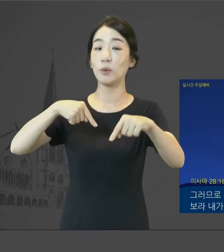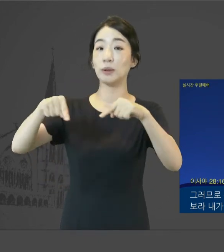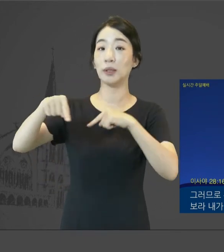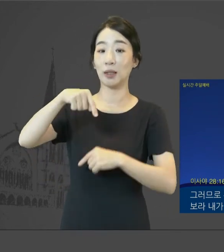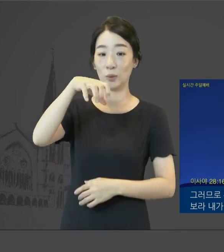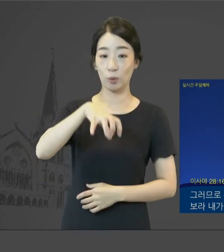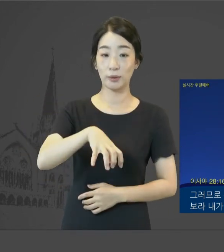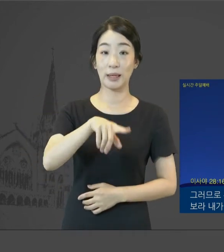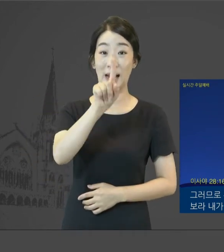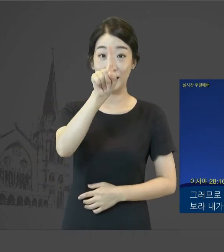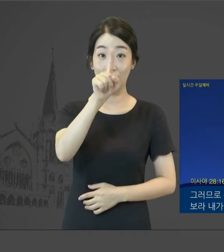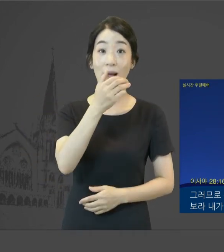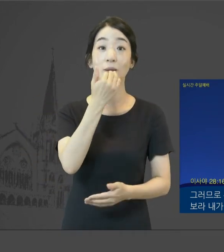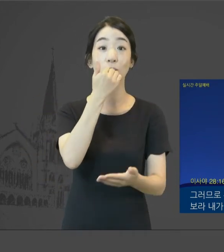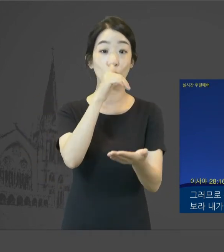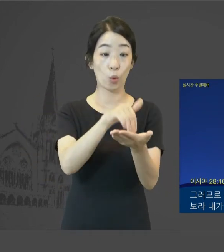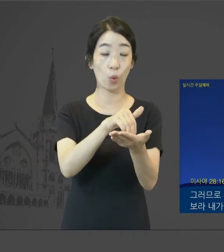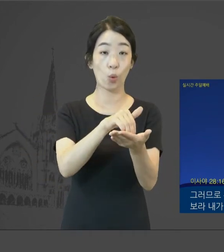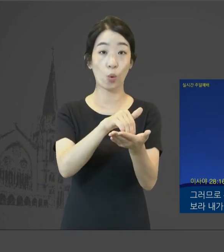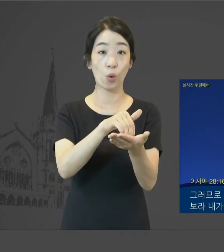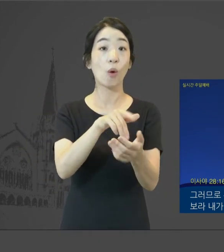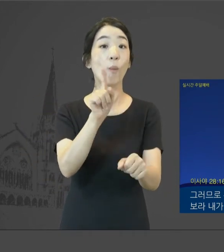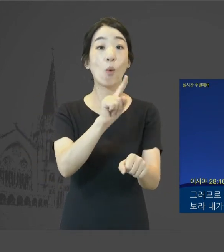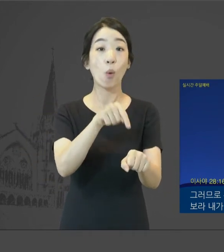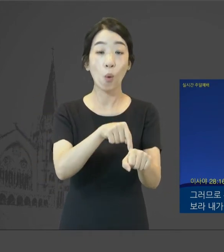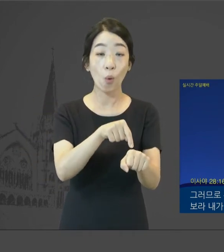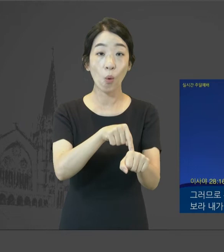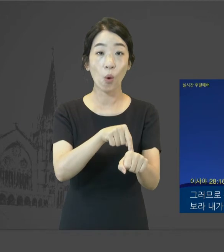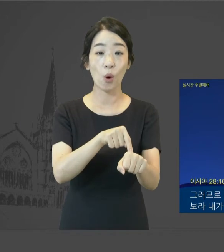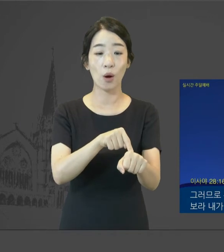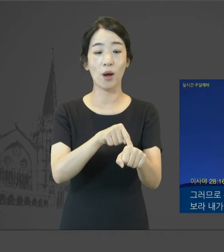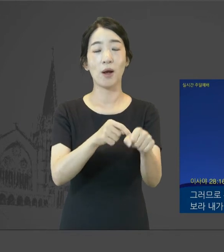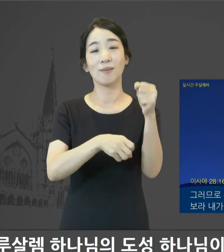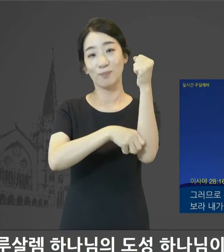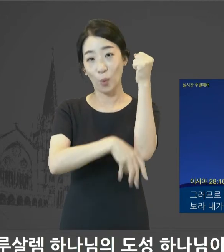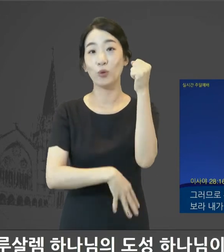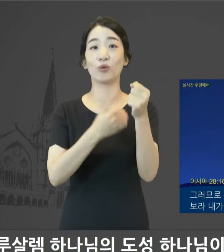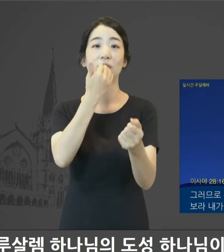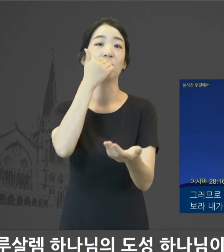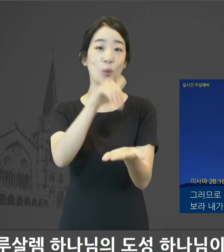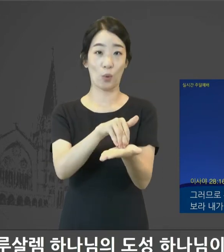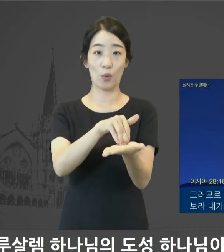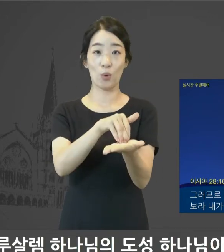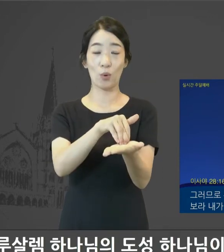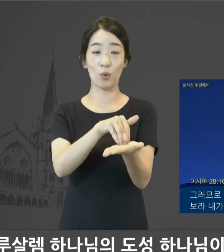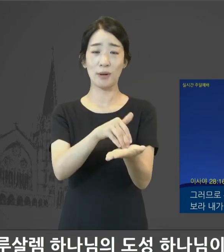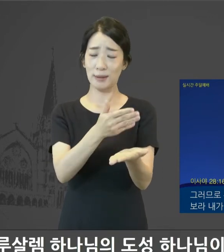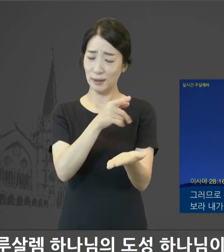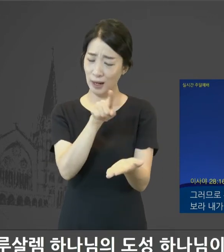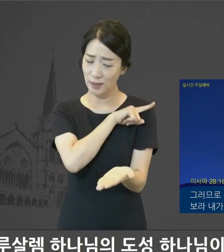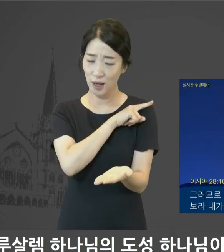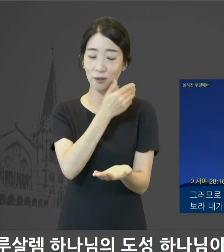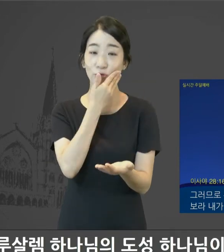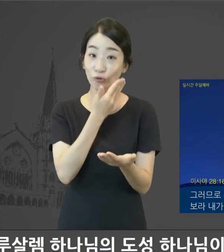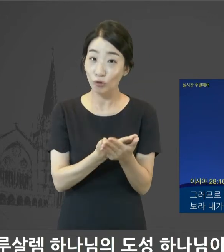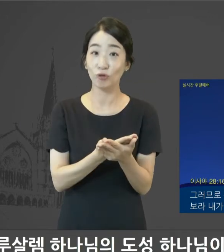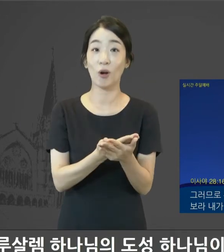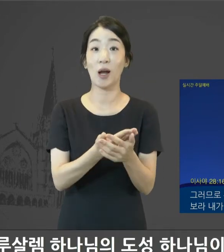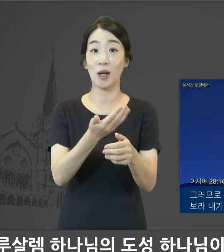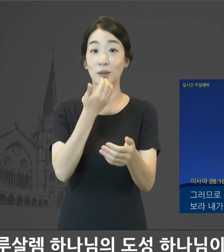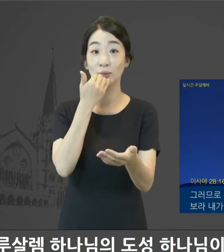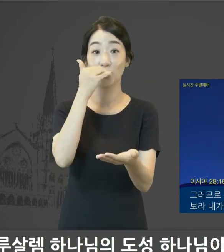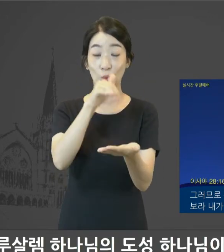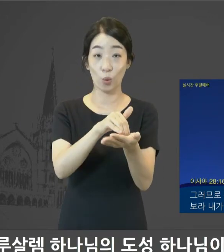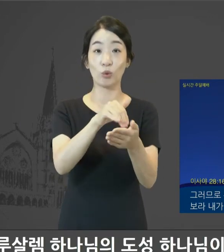돌을 둔다는 거예요. 이 돌이 모퉁이 돌이에요. 가장 중요한 돌이라는 겁니다. 하나님의 도성이